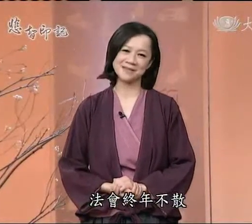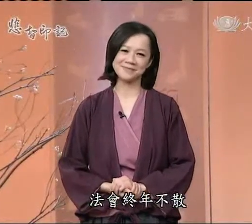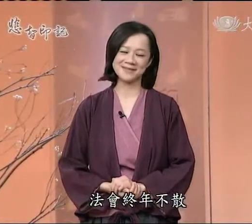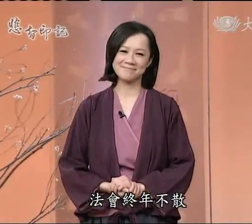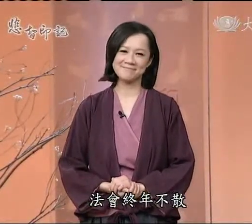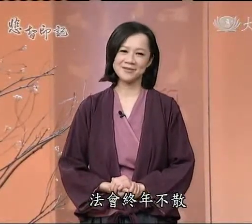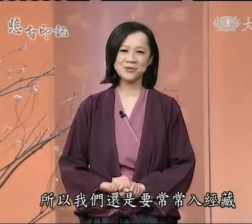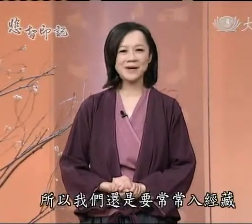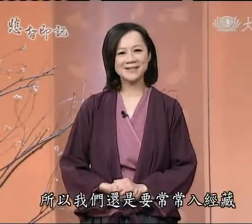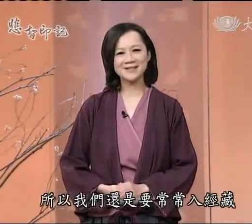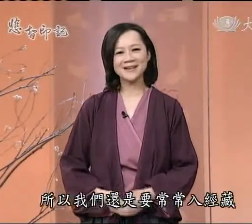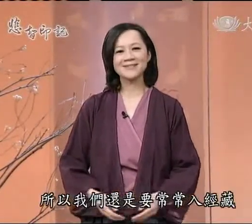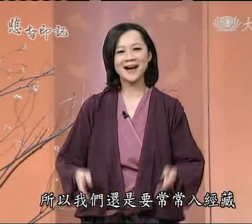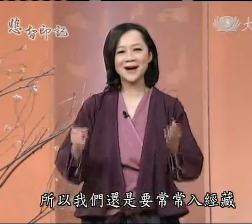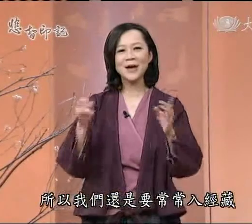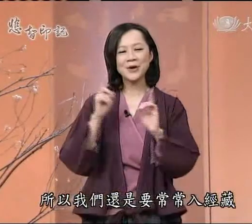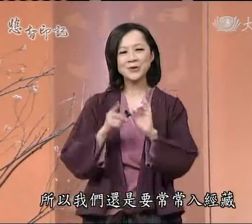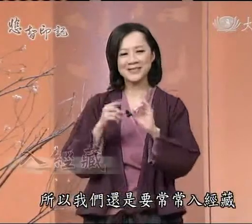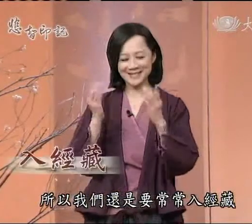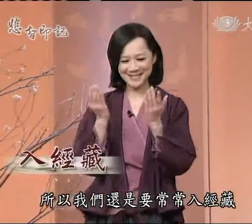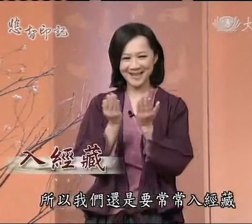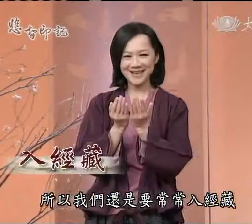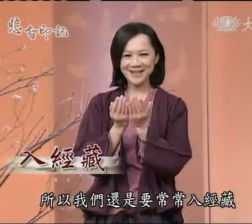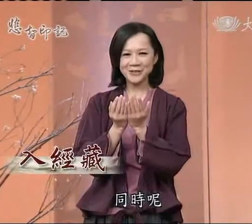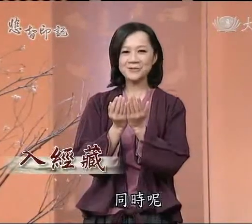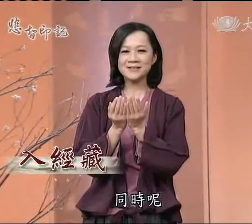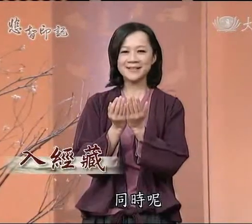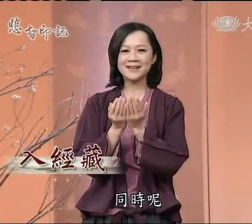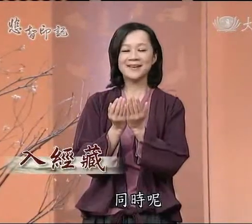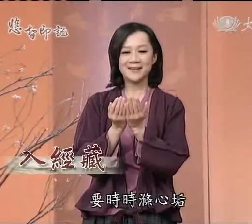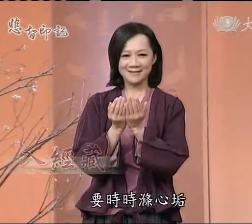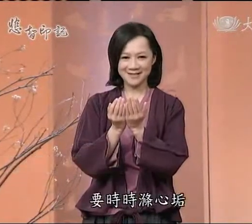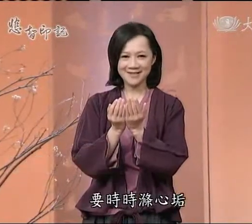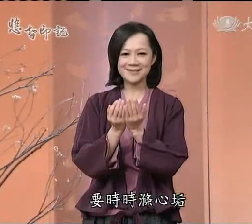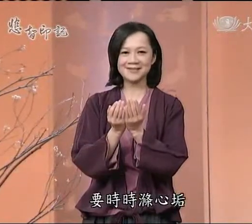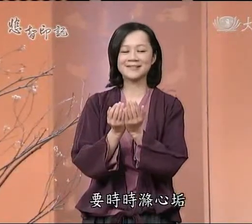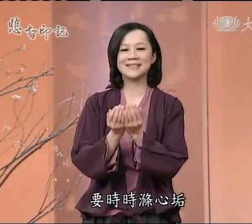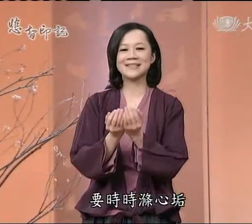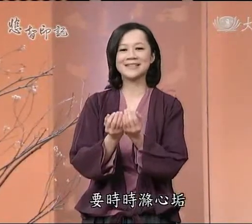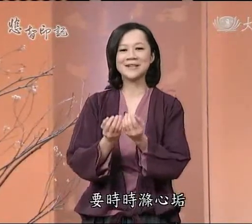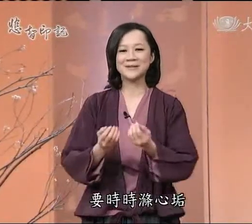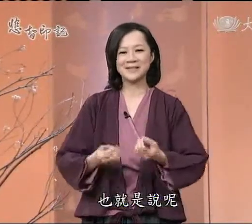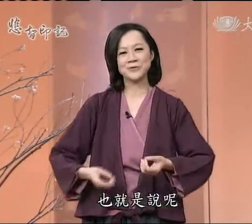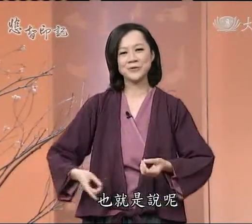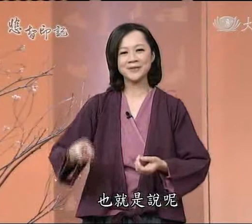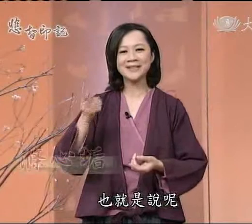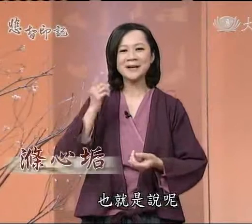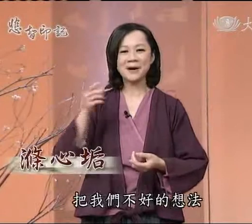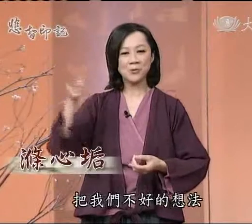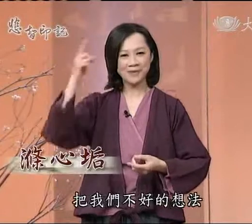不散，所以我们还是要常常入经藏，同时呢要时时涤心垢，也就是说呢，把我们